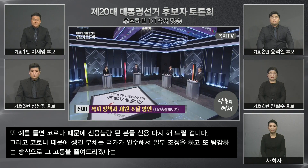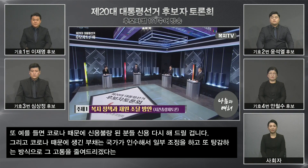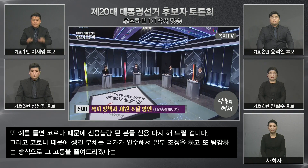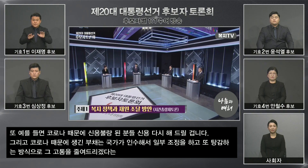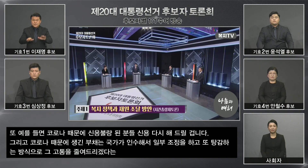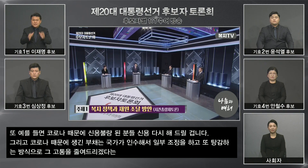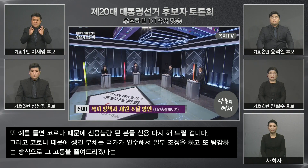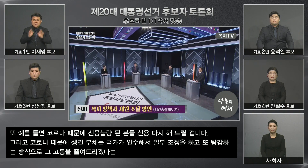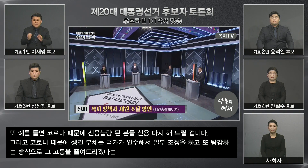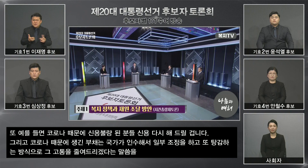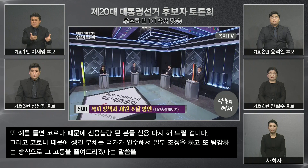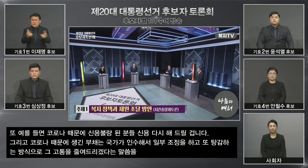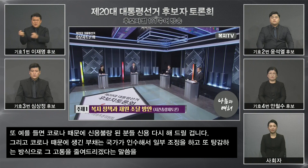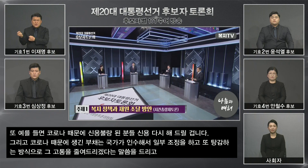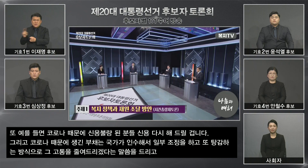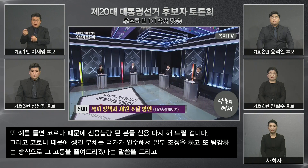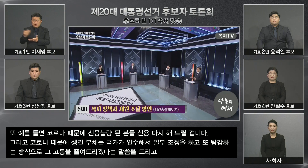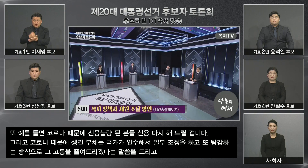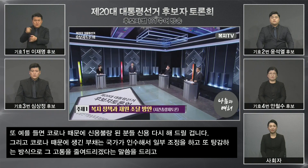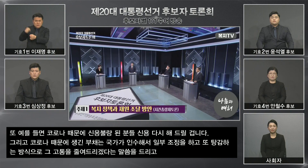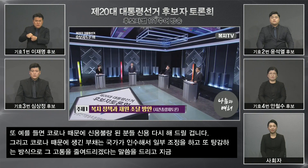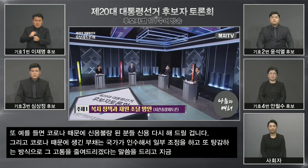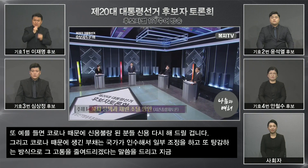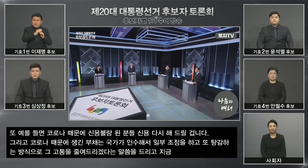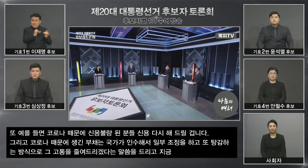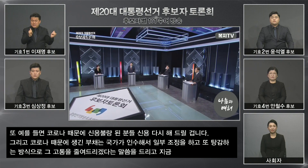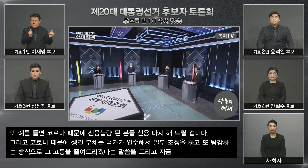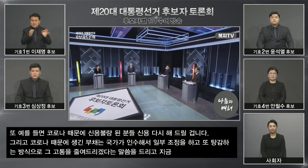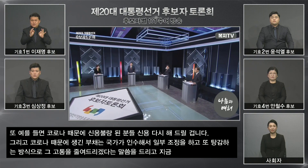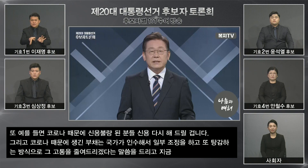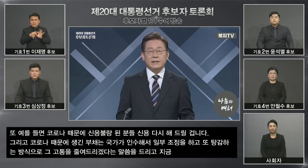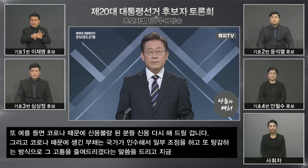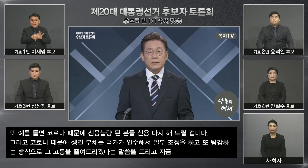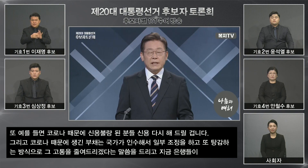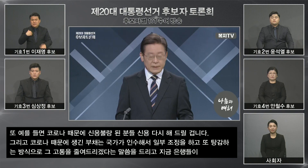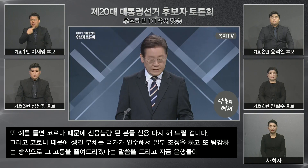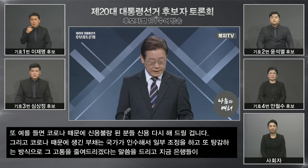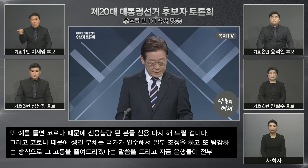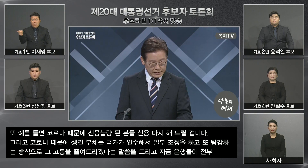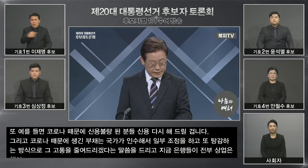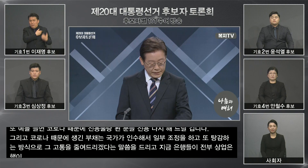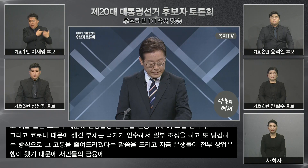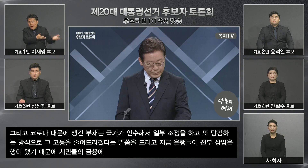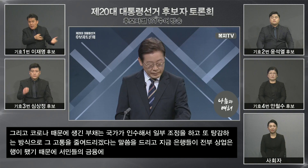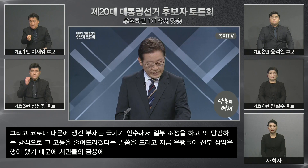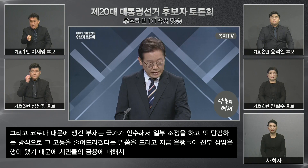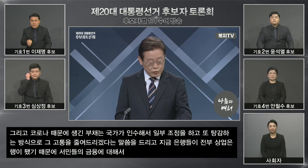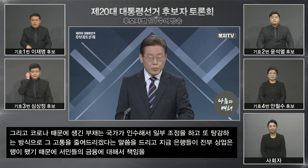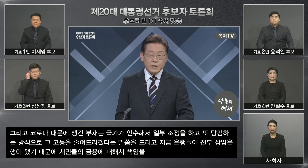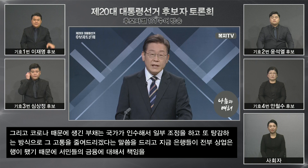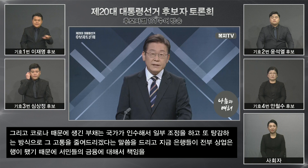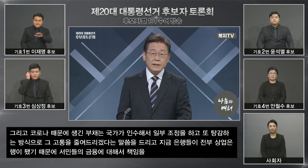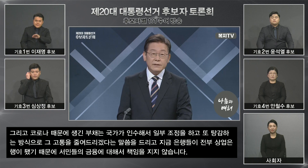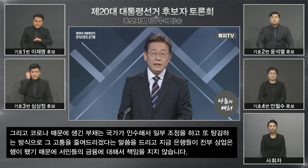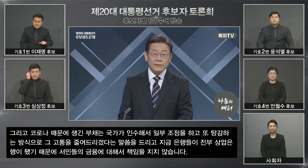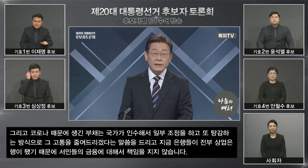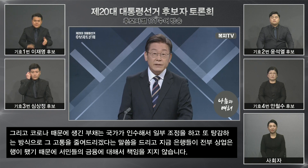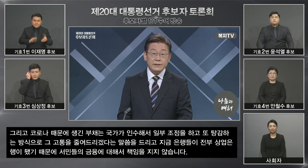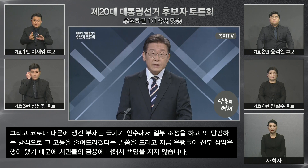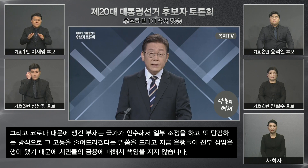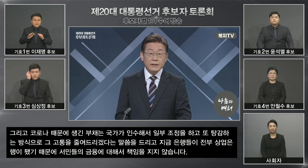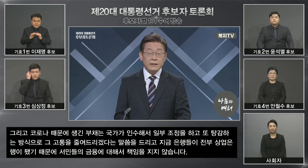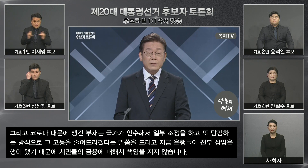은행들이 전부 상업은행화 됐기 때문에 이 서민들의 금융에 대해서 책임을 지지 않습니다. 그래서 저희는